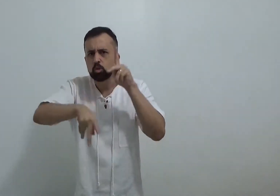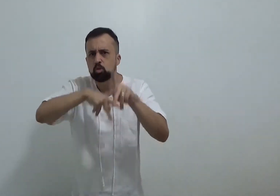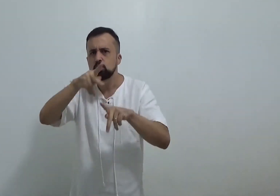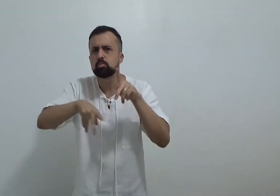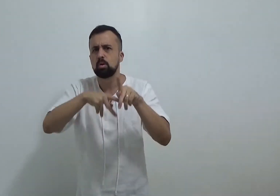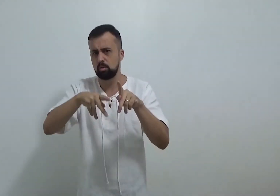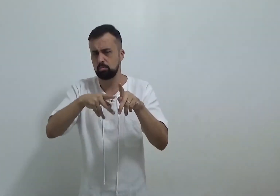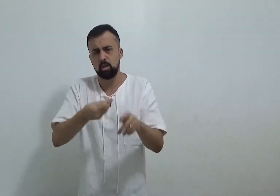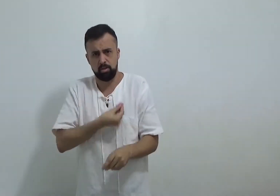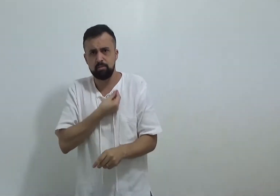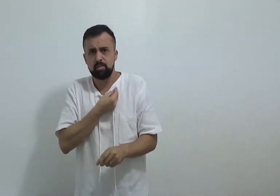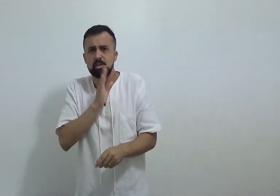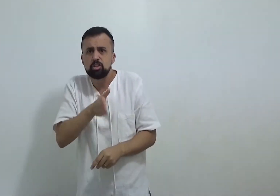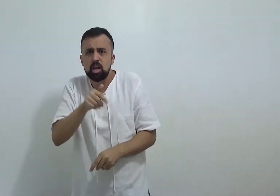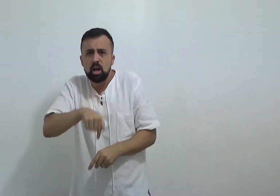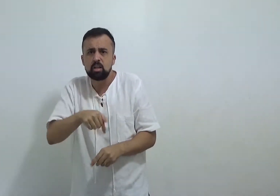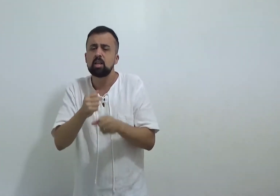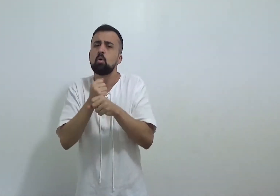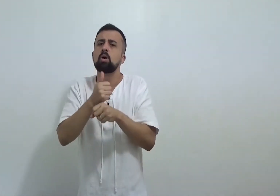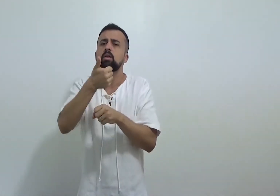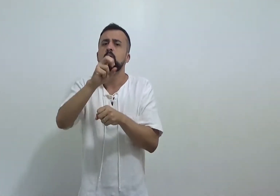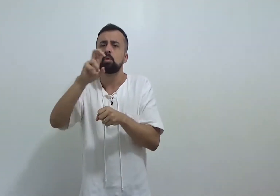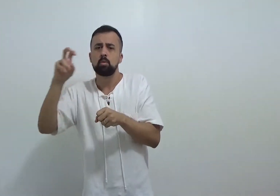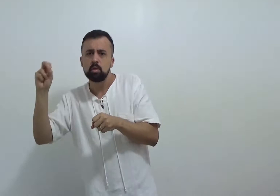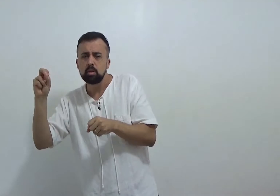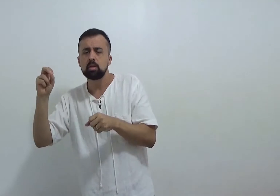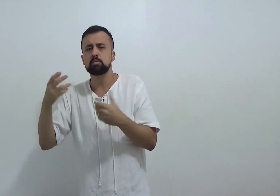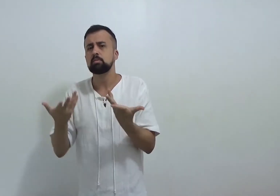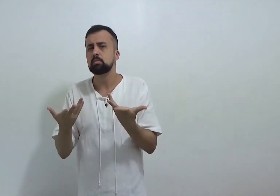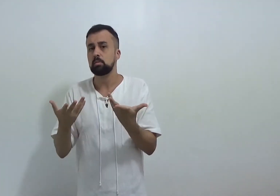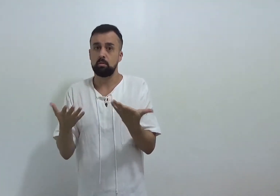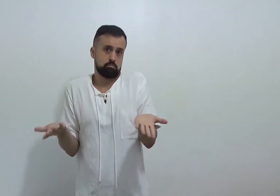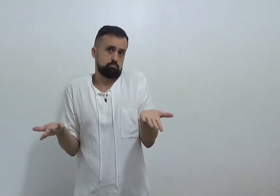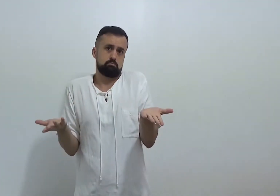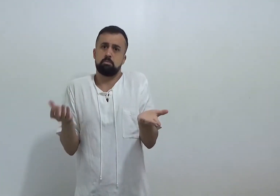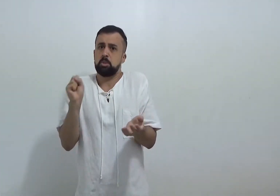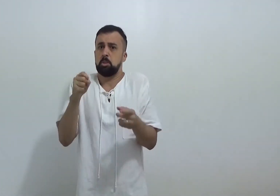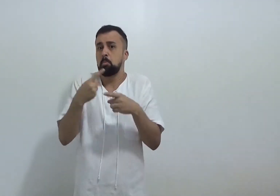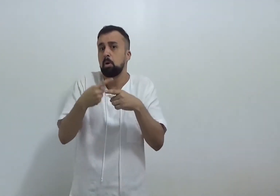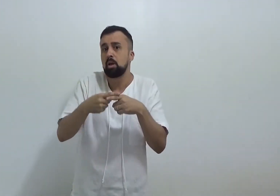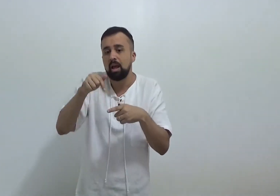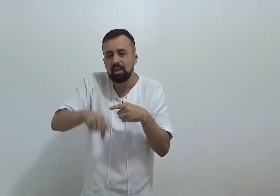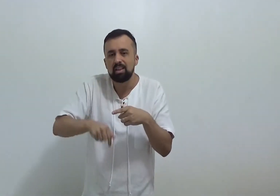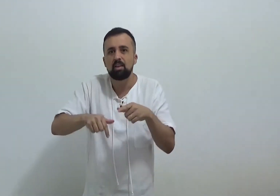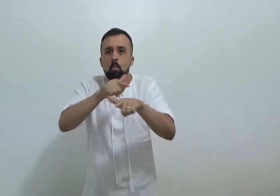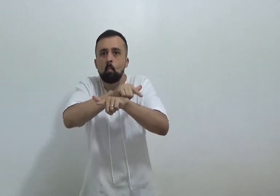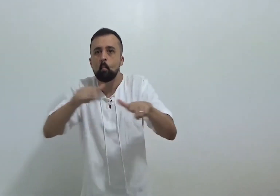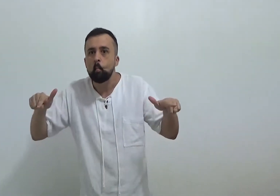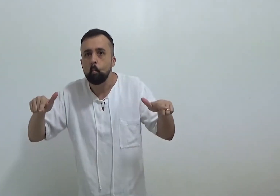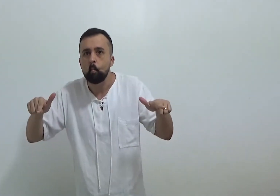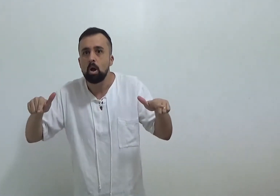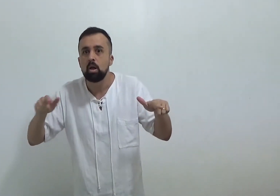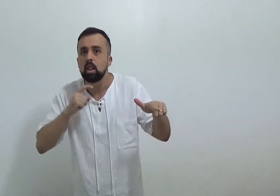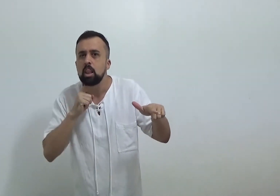Mas, e na perspectiva dos povos que já viviam aqui em 1500?